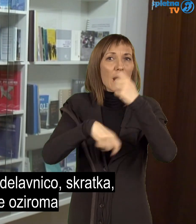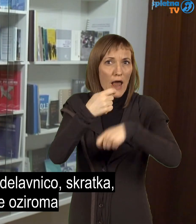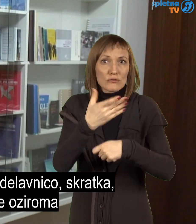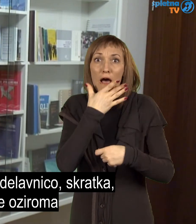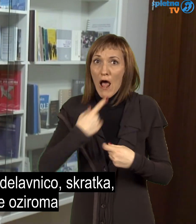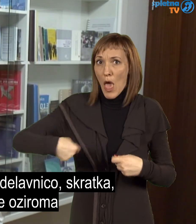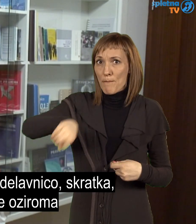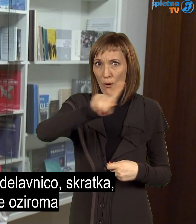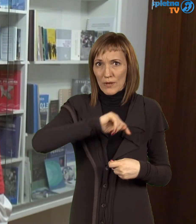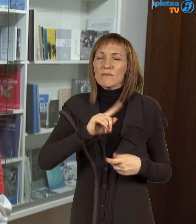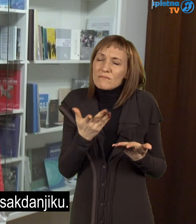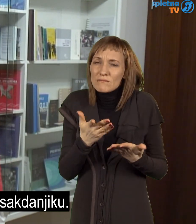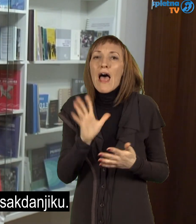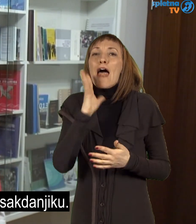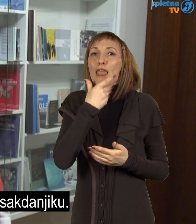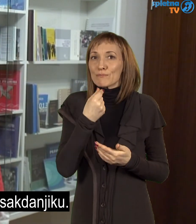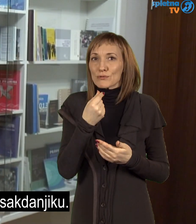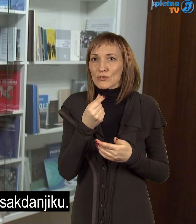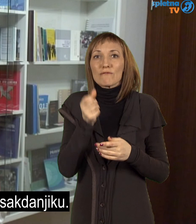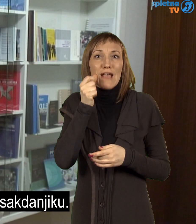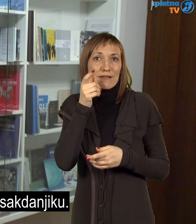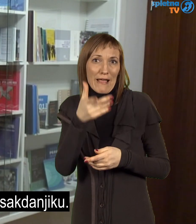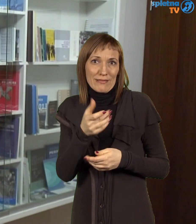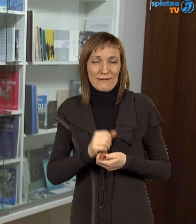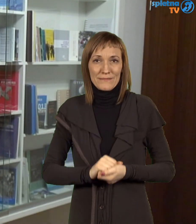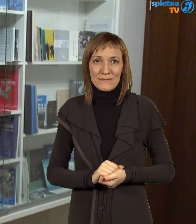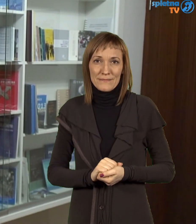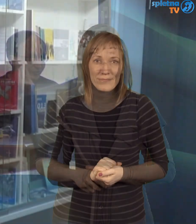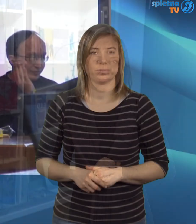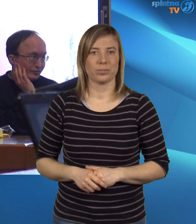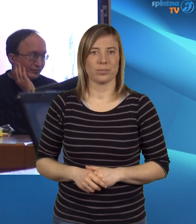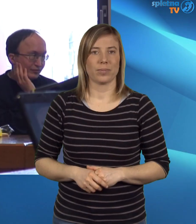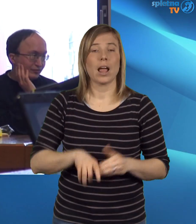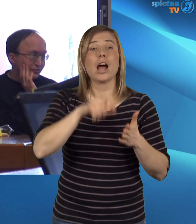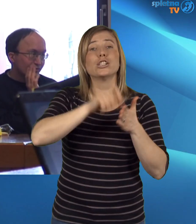delavnico in skratka, lepo nam je oziroma lepše kot v vsakdanjiku.